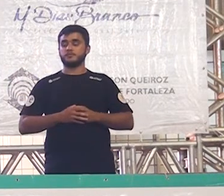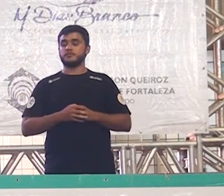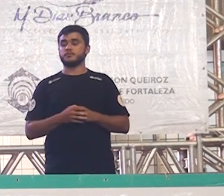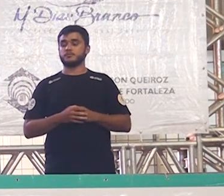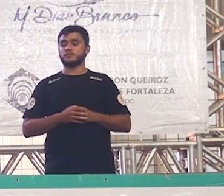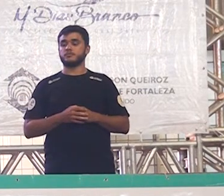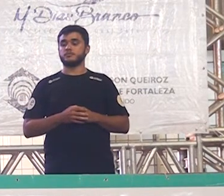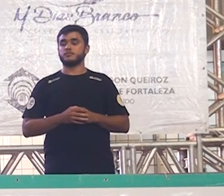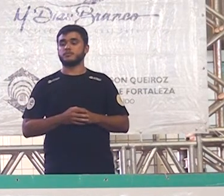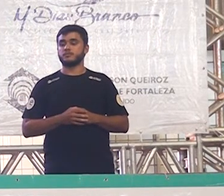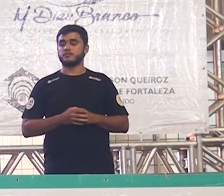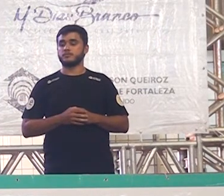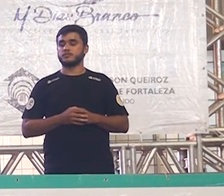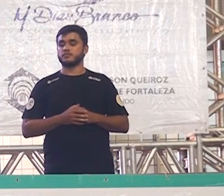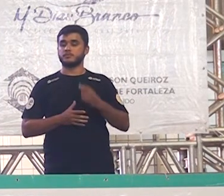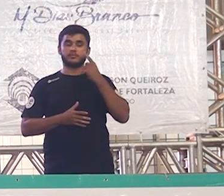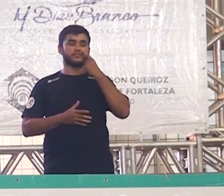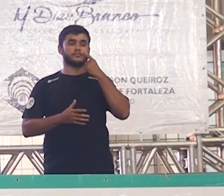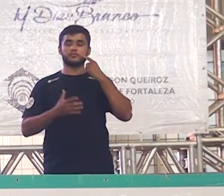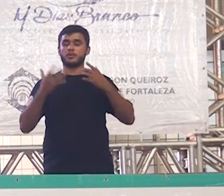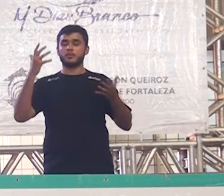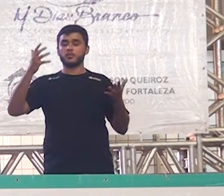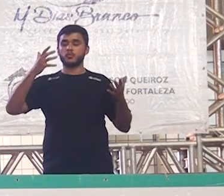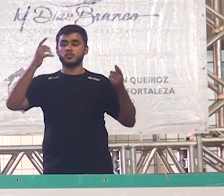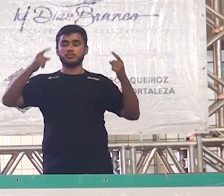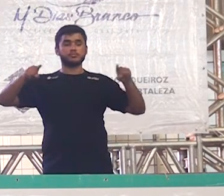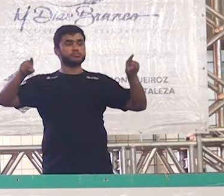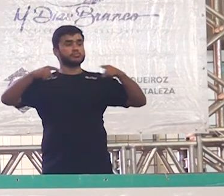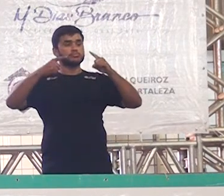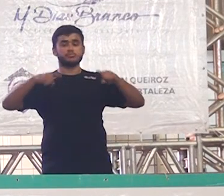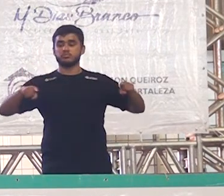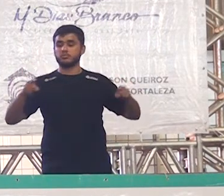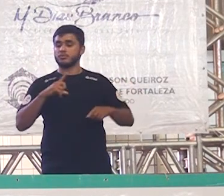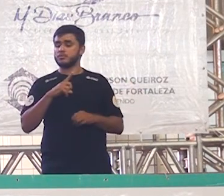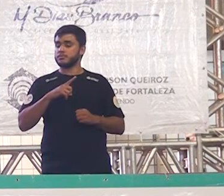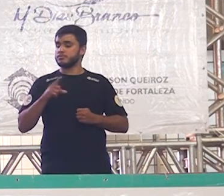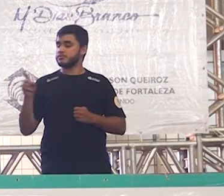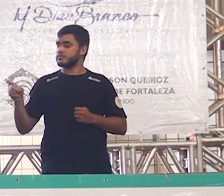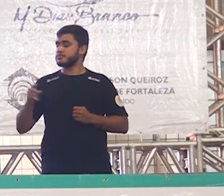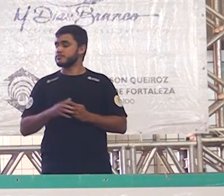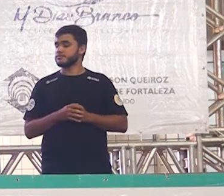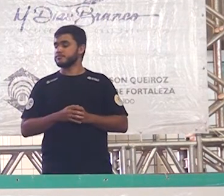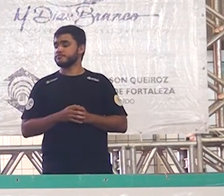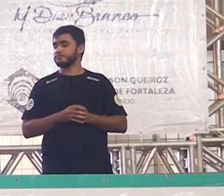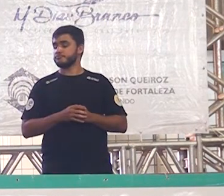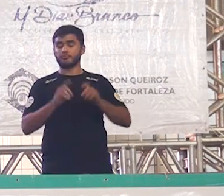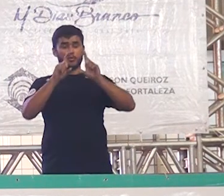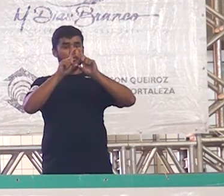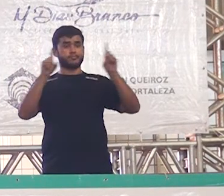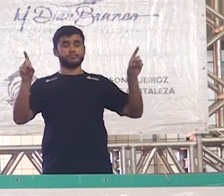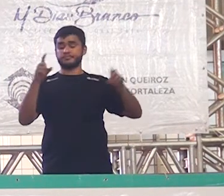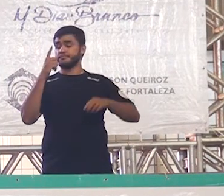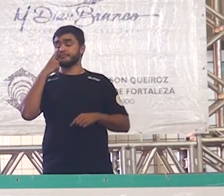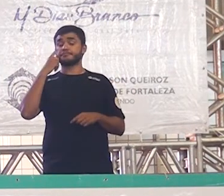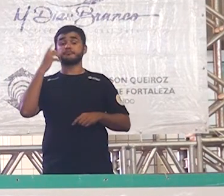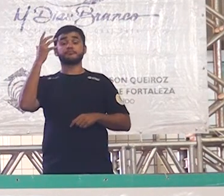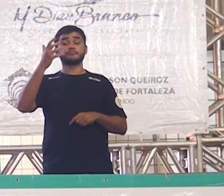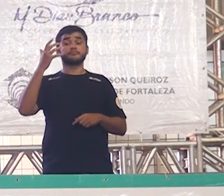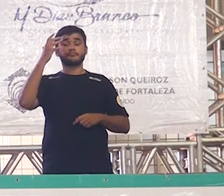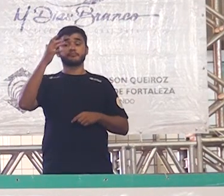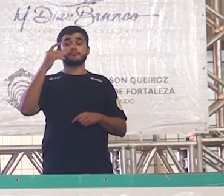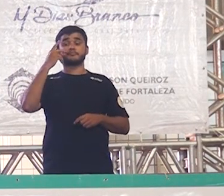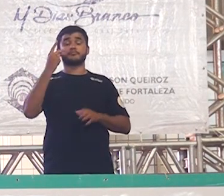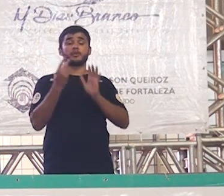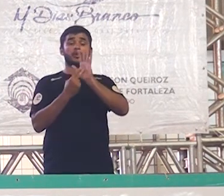Essa aqui ele disse para mim dar um trechinho de uma música e fala para a gente lá no final. Ele diz que o trecho da música do